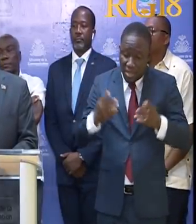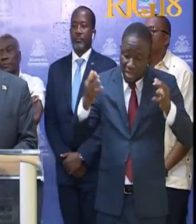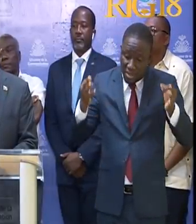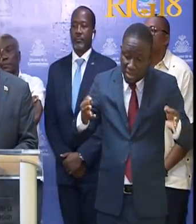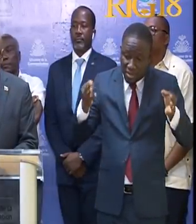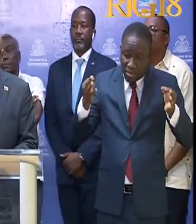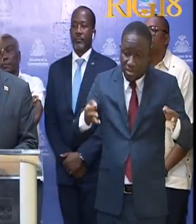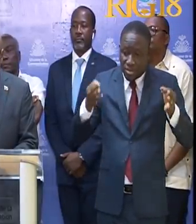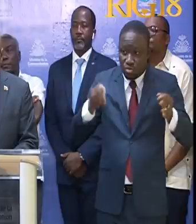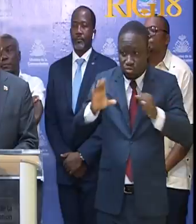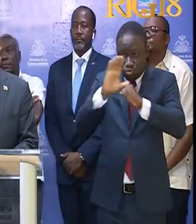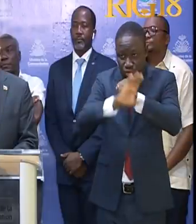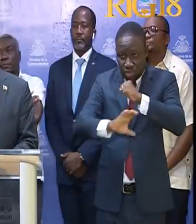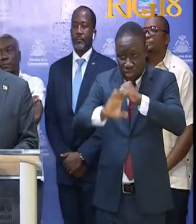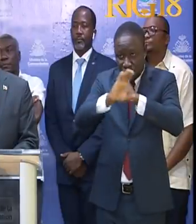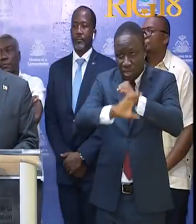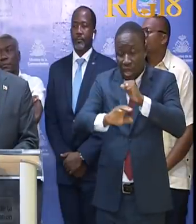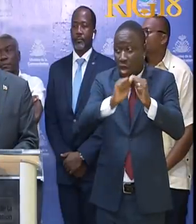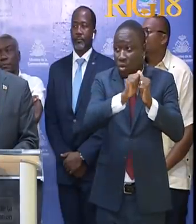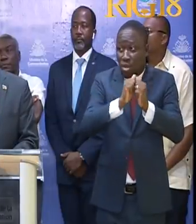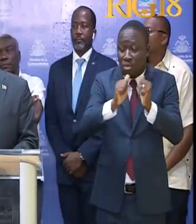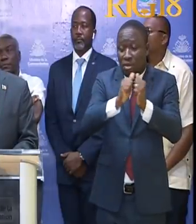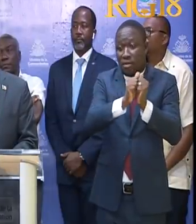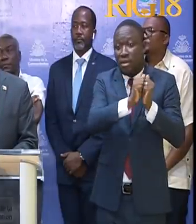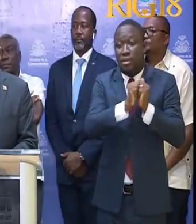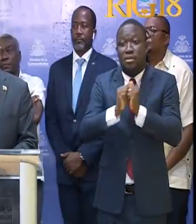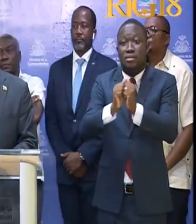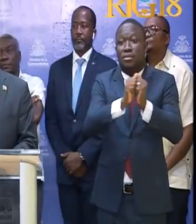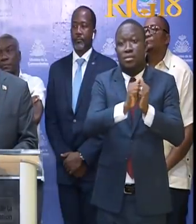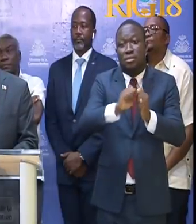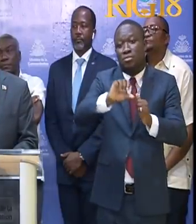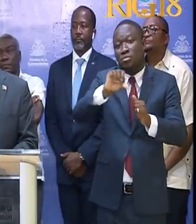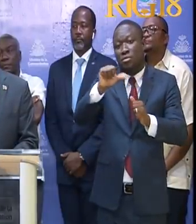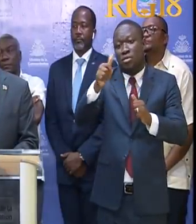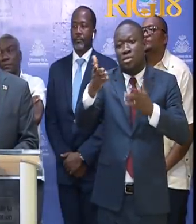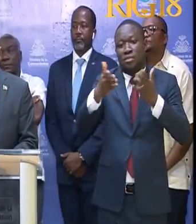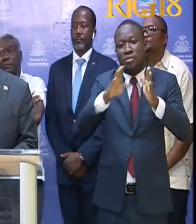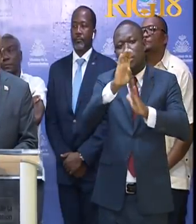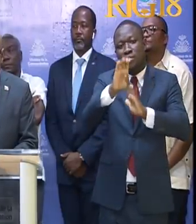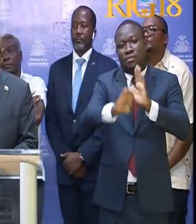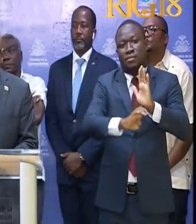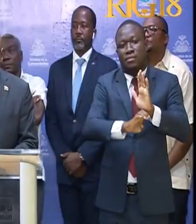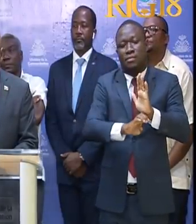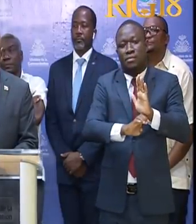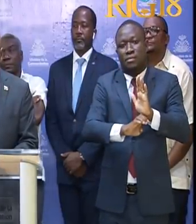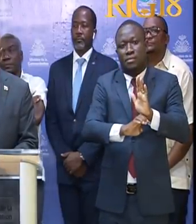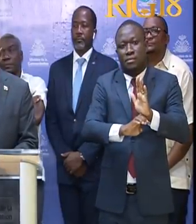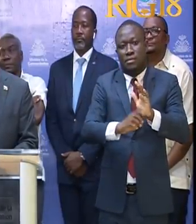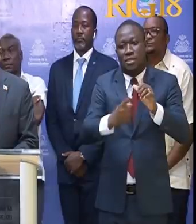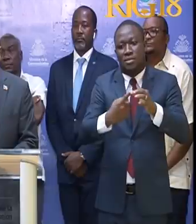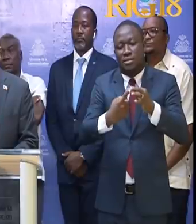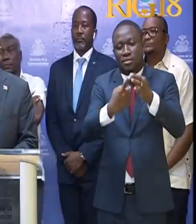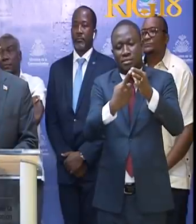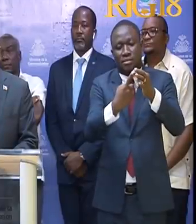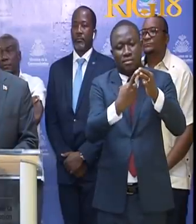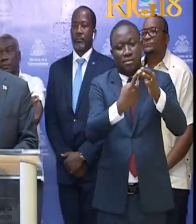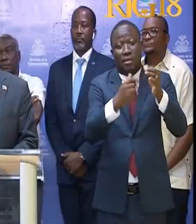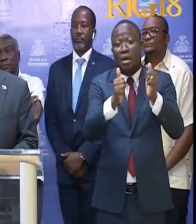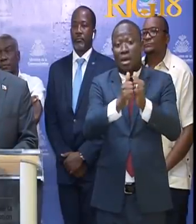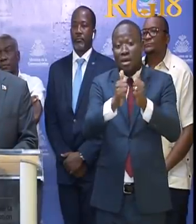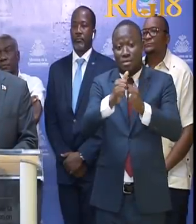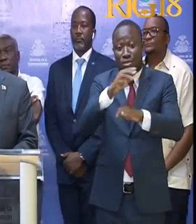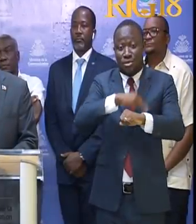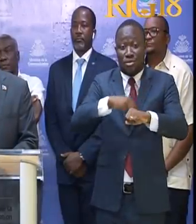de prévention en collaboration avec l'ensemble des autres services de l'État, en particulier avec